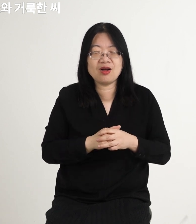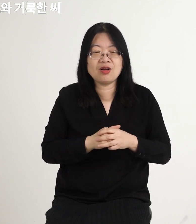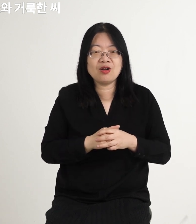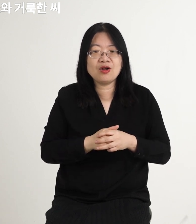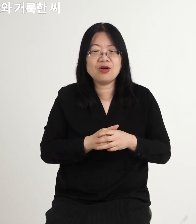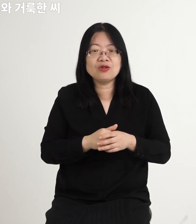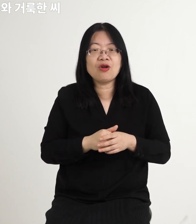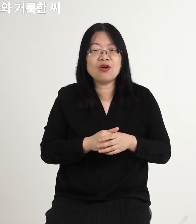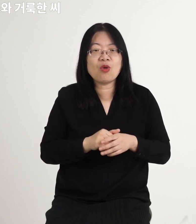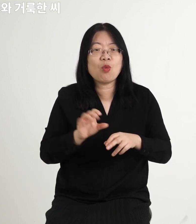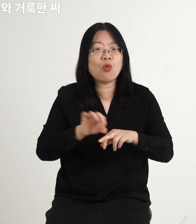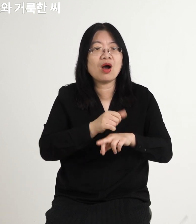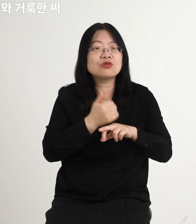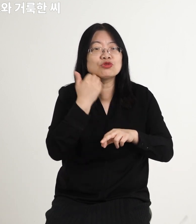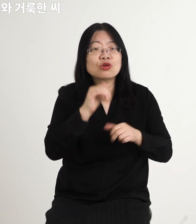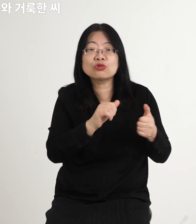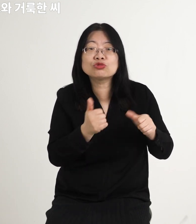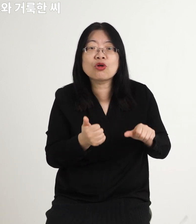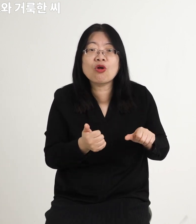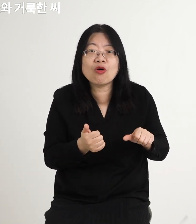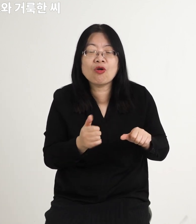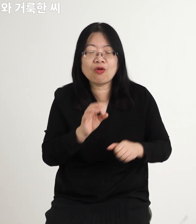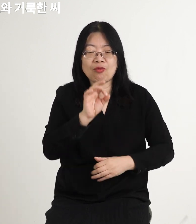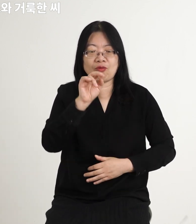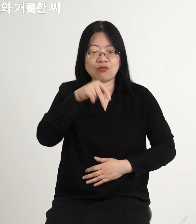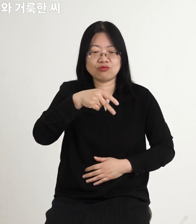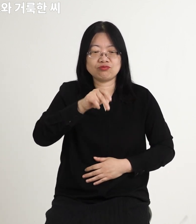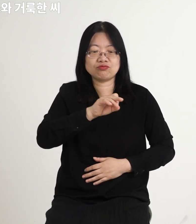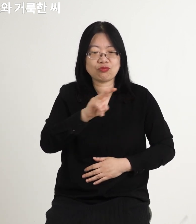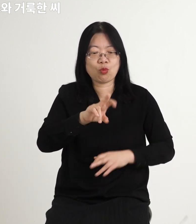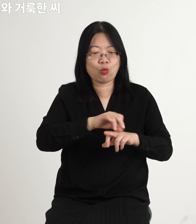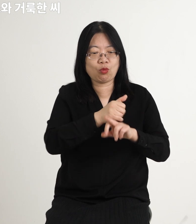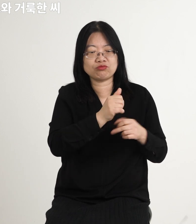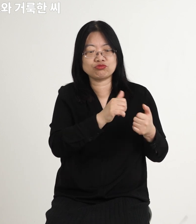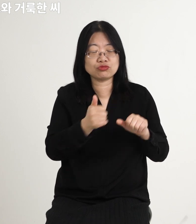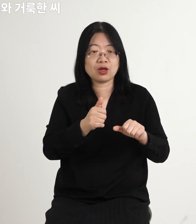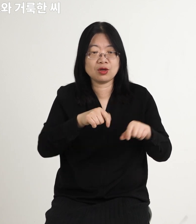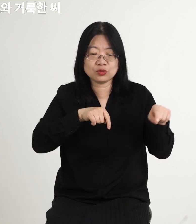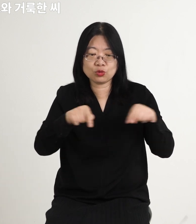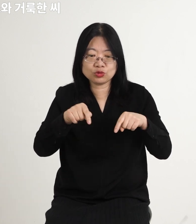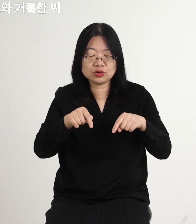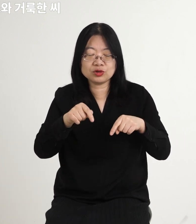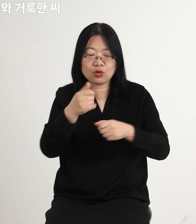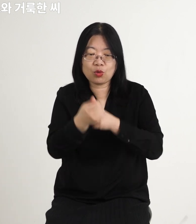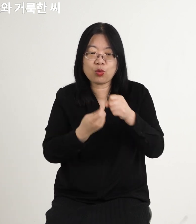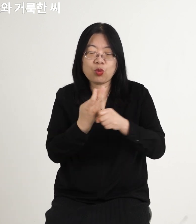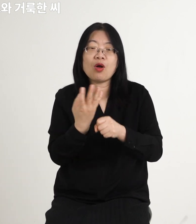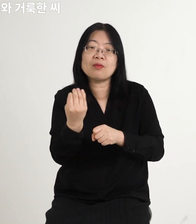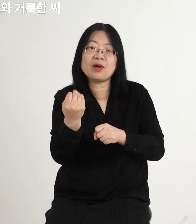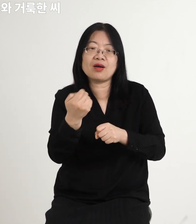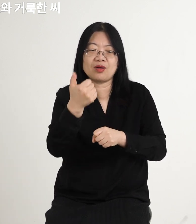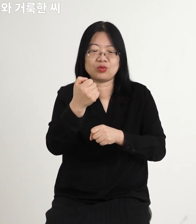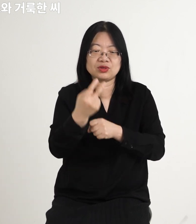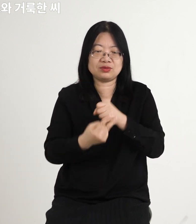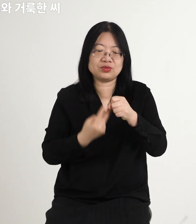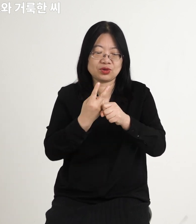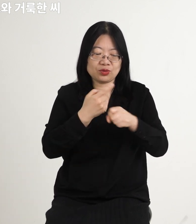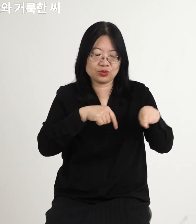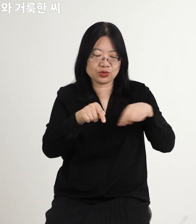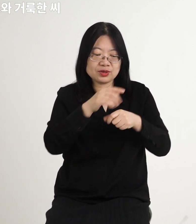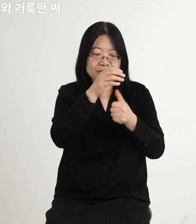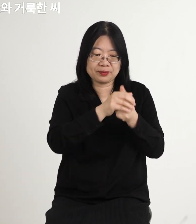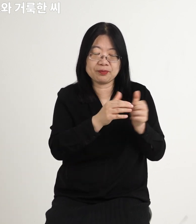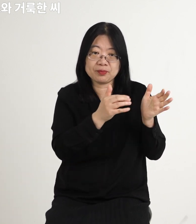소개됐죠? 그렇죠. 우시야 왕의 죽음이 소개됐어요. 몇 년 통치하다가 52년을 통치하다가